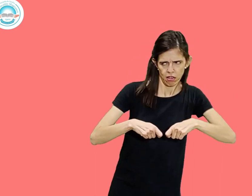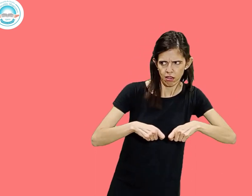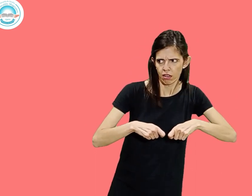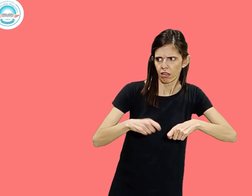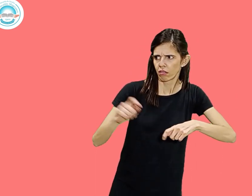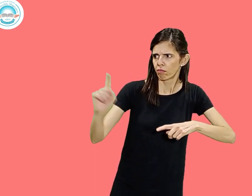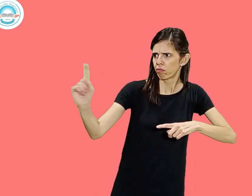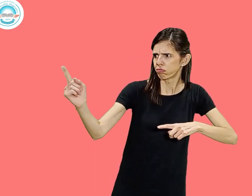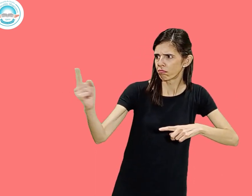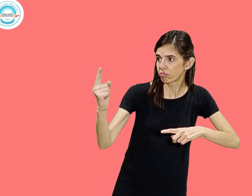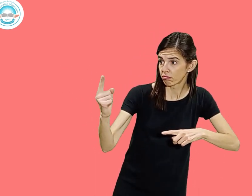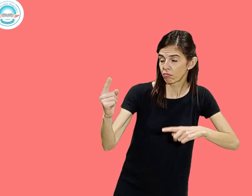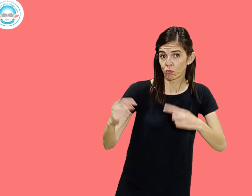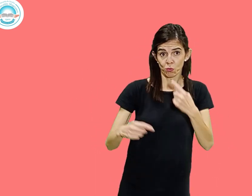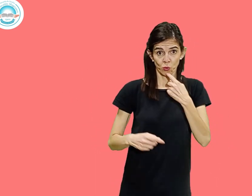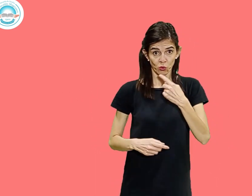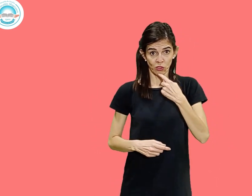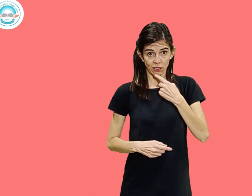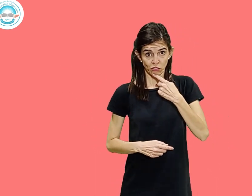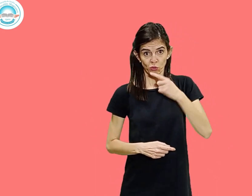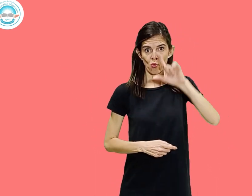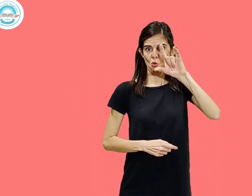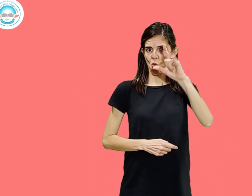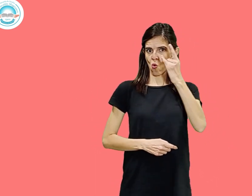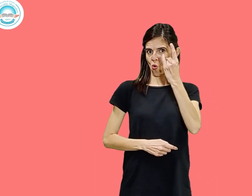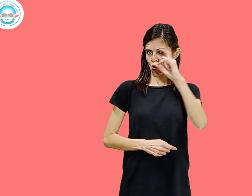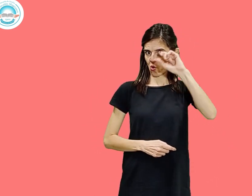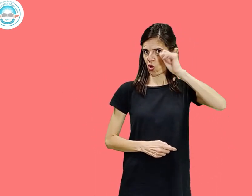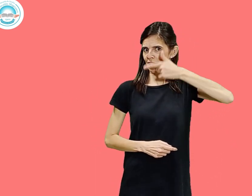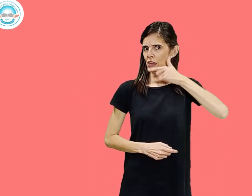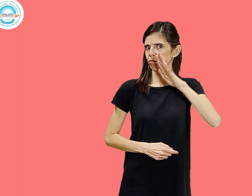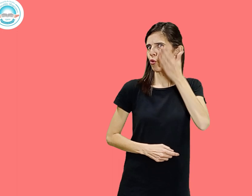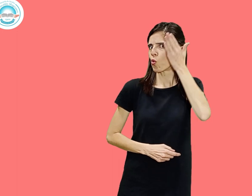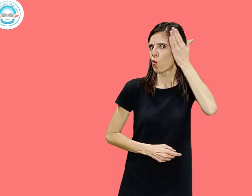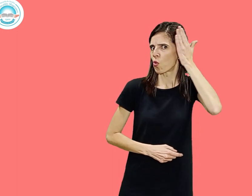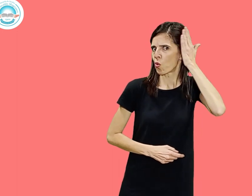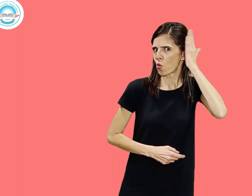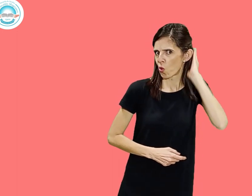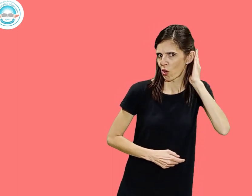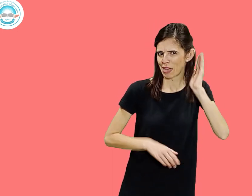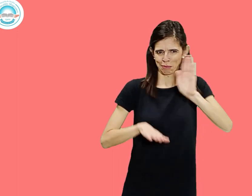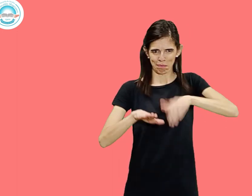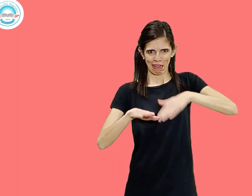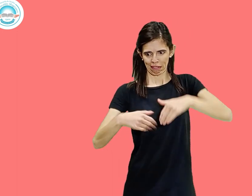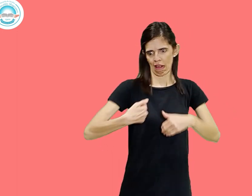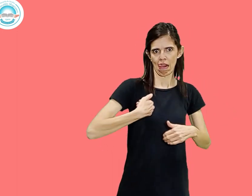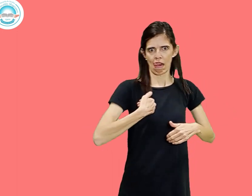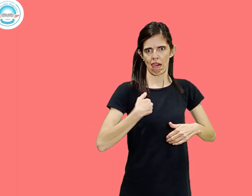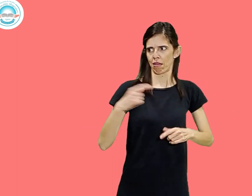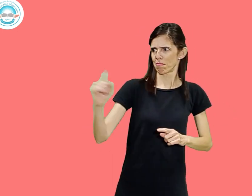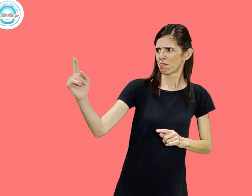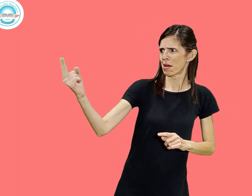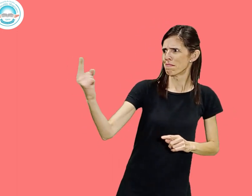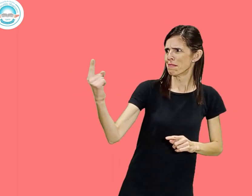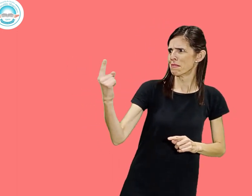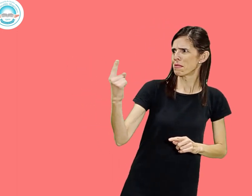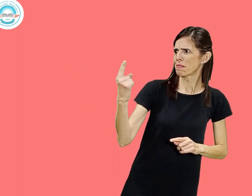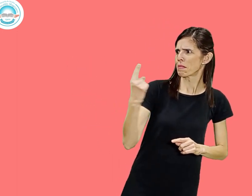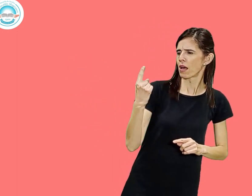siguió caminando me agaché para atarme los cordones cuando vi a Lucas y mi